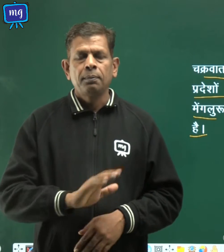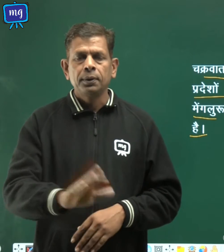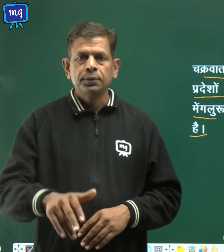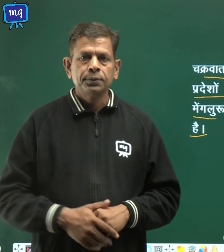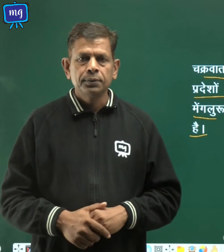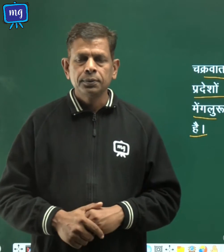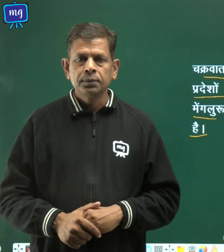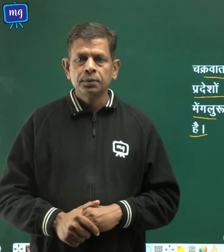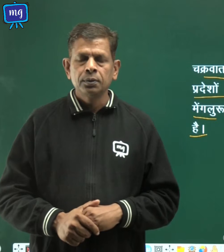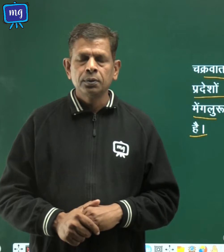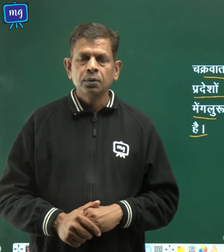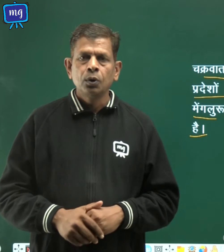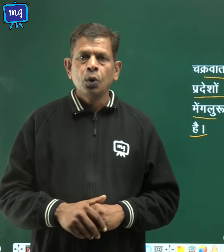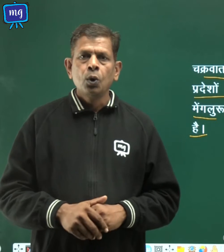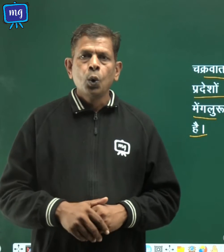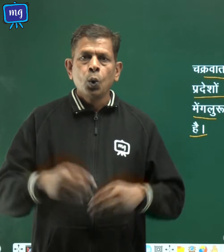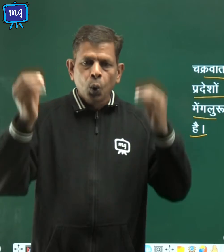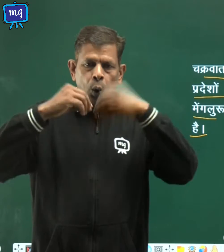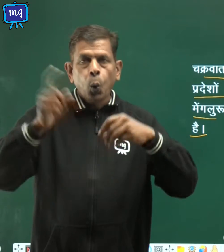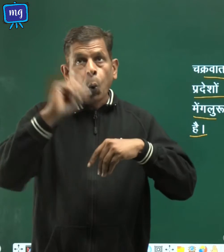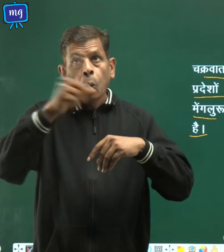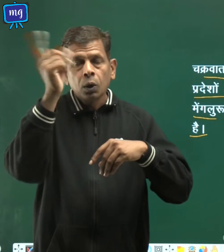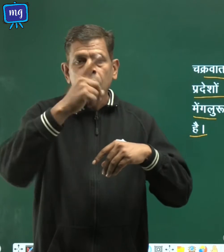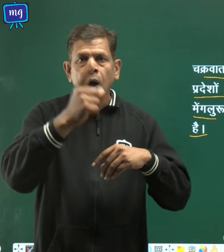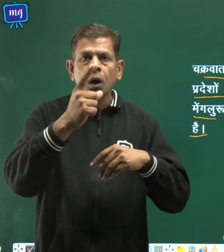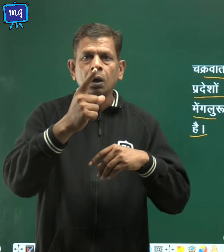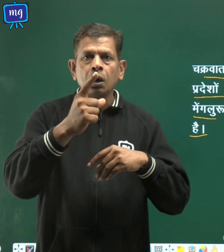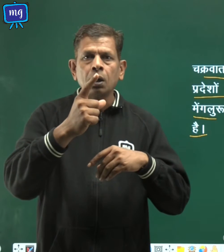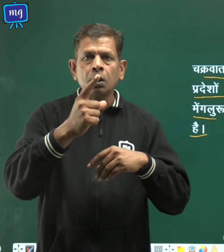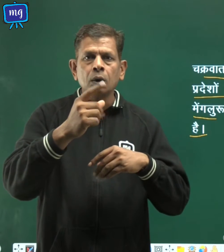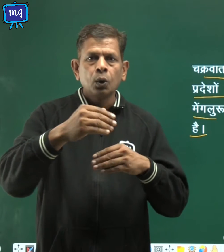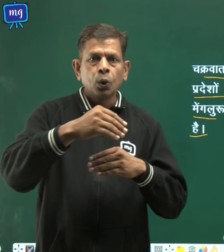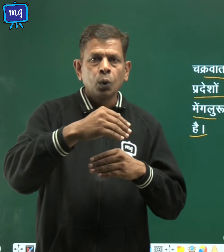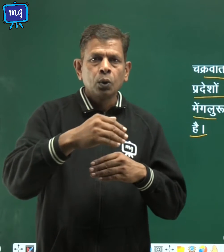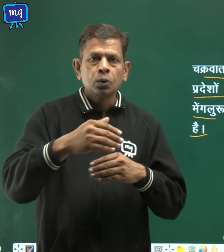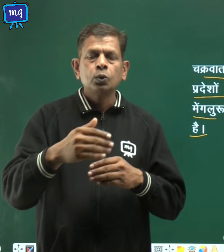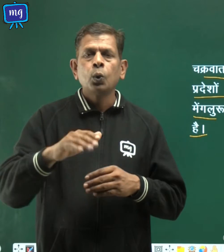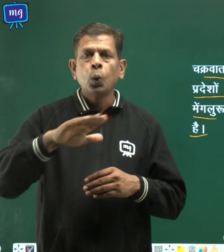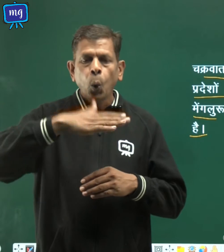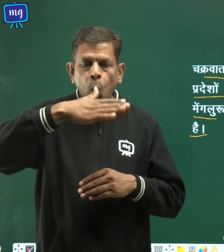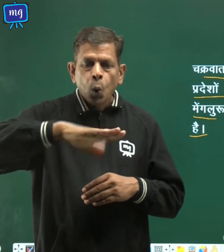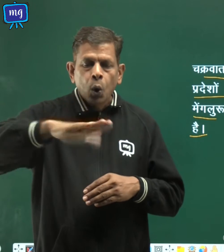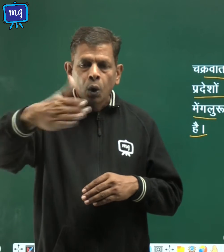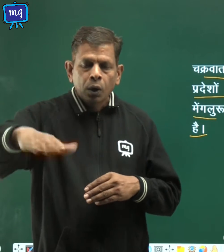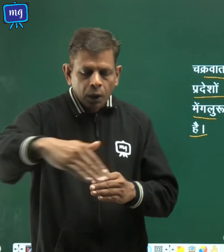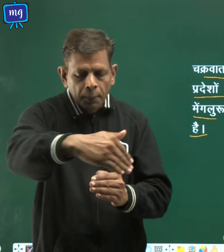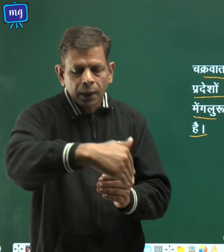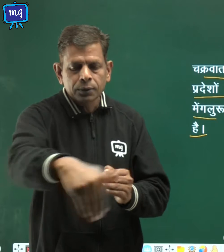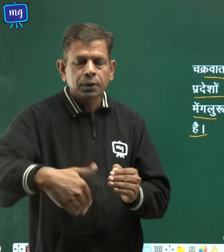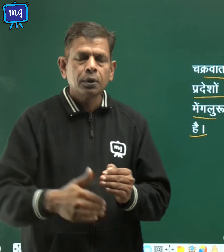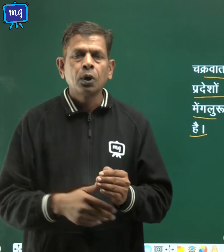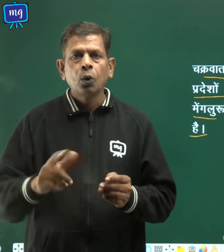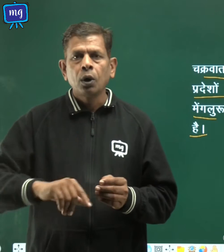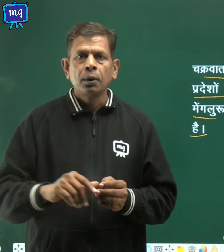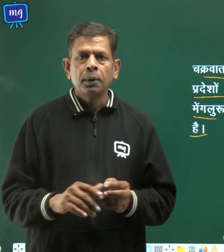बच्चों, चक्रवात जो है तटीय प्रदेशों में जो समुद्र के पास होते हैं